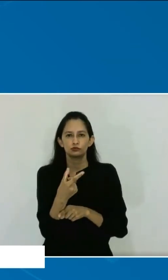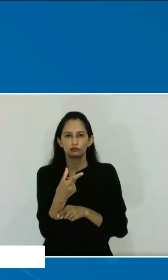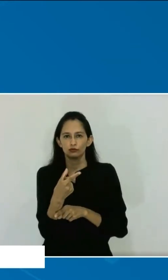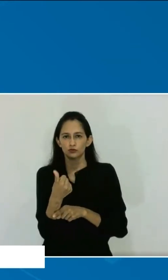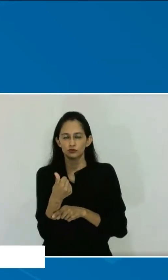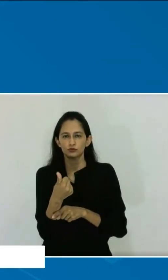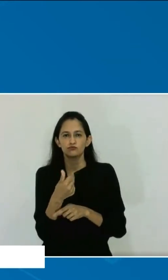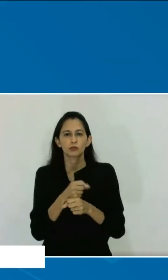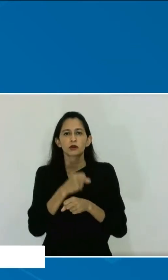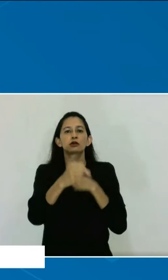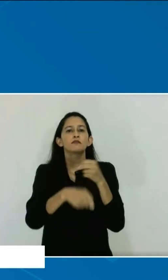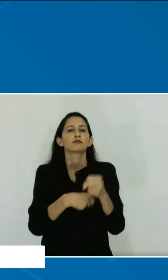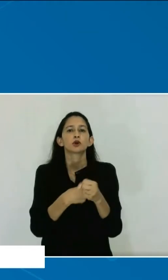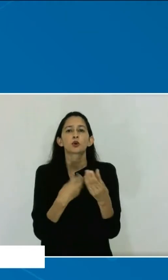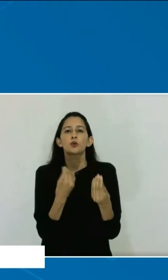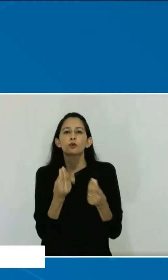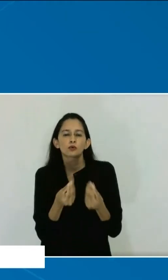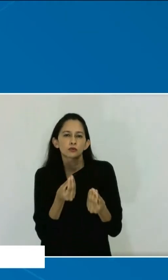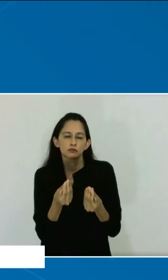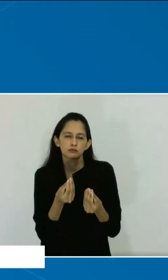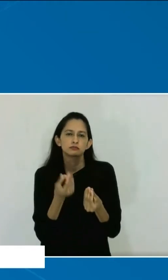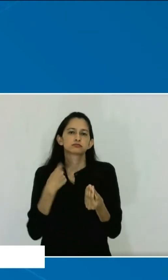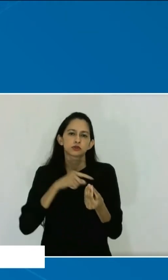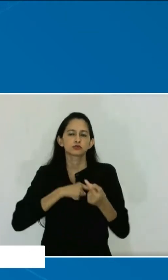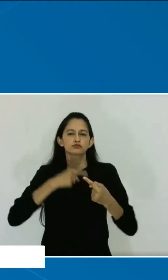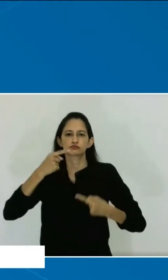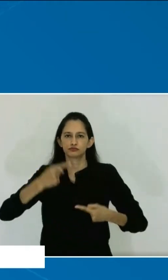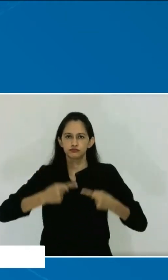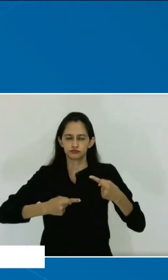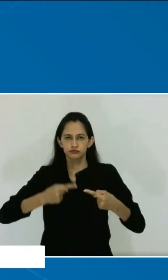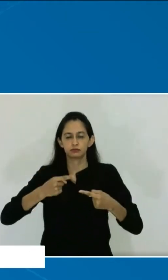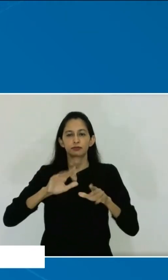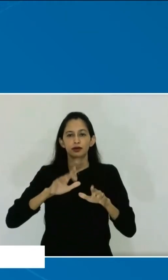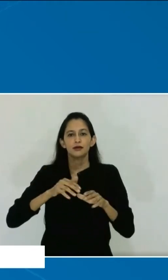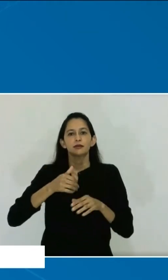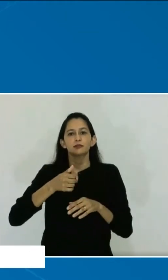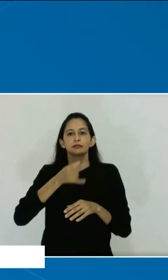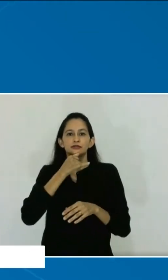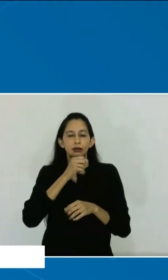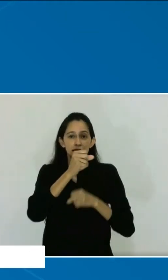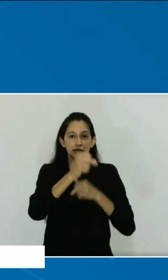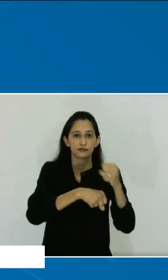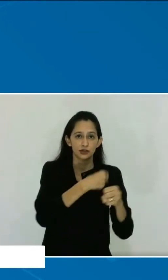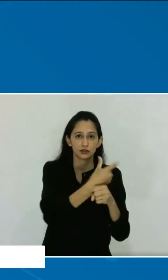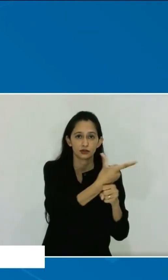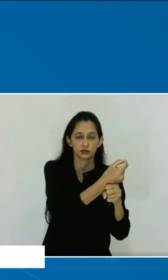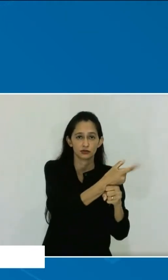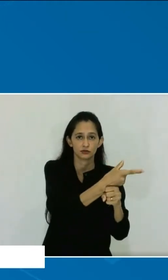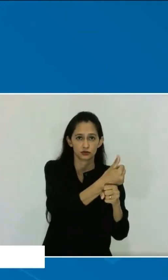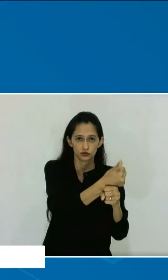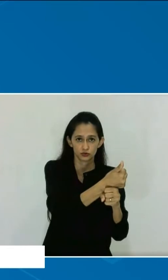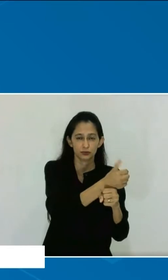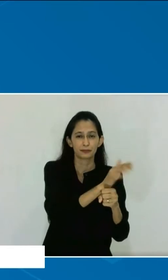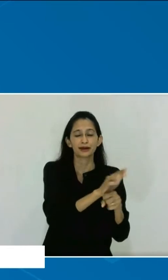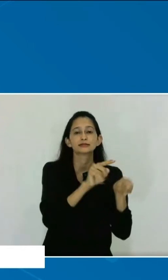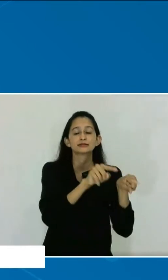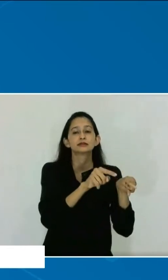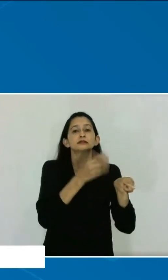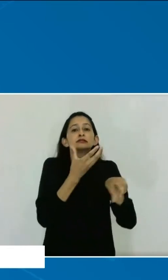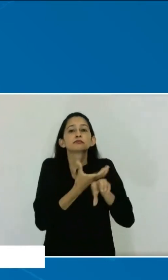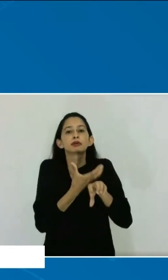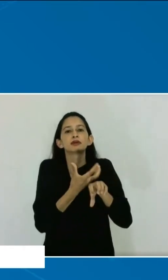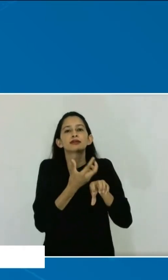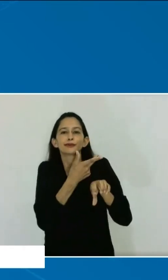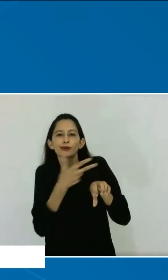2021, passando antes pelo segundo semestre de 2020, que a gente ainda não ofertou, que vai ser ofertado